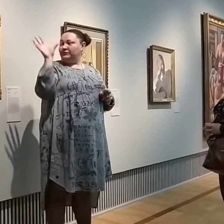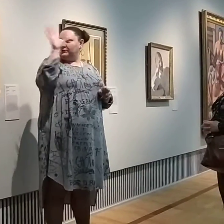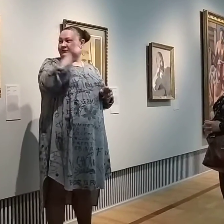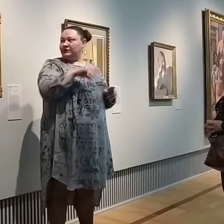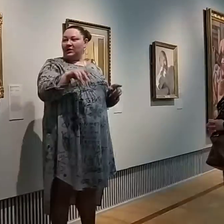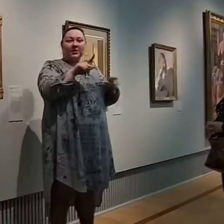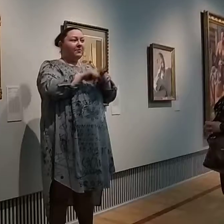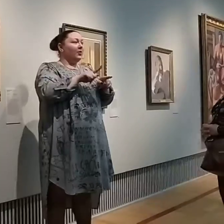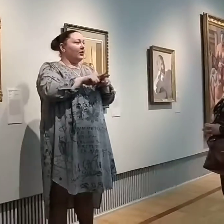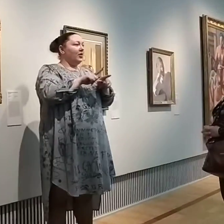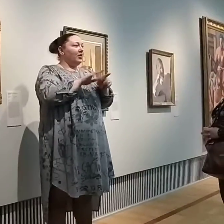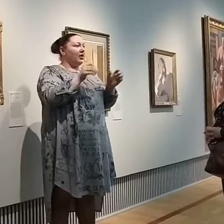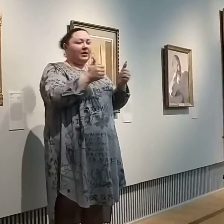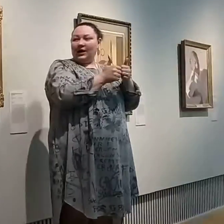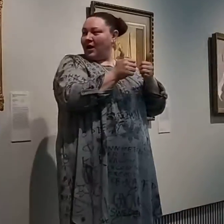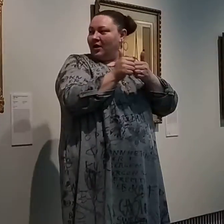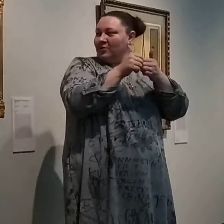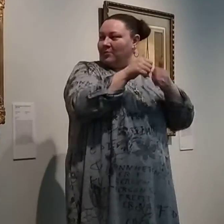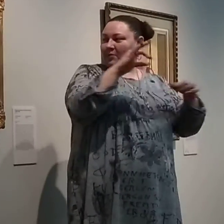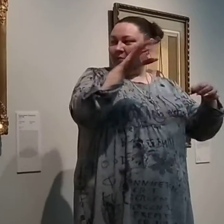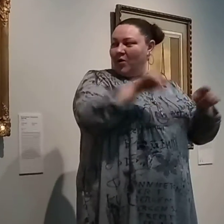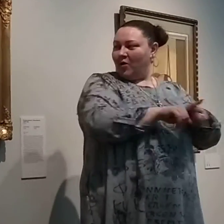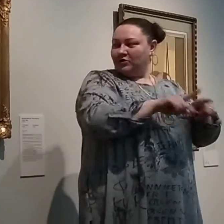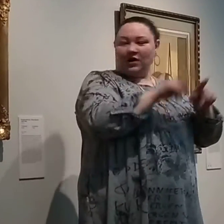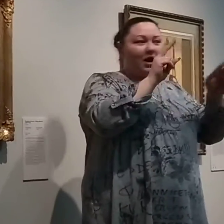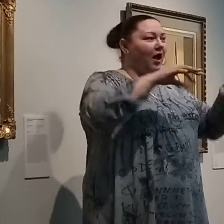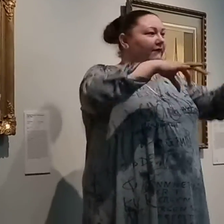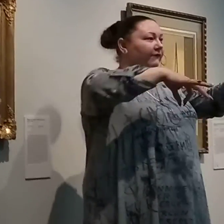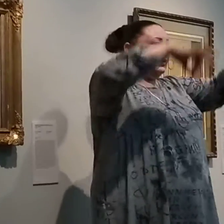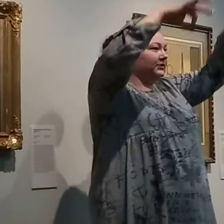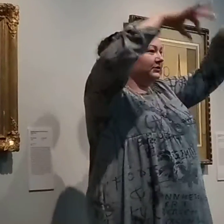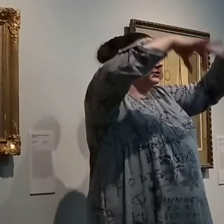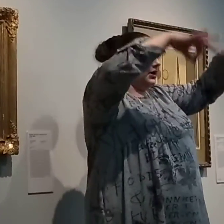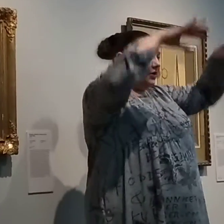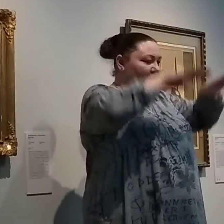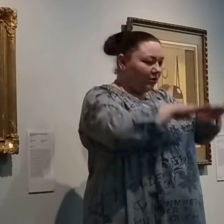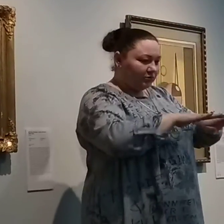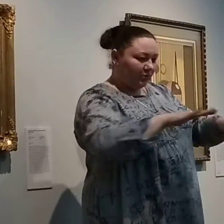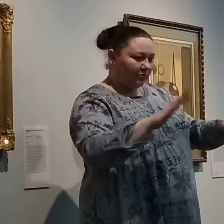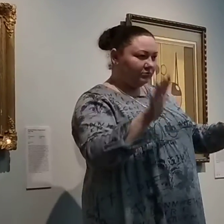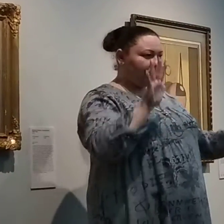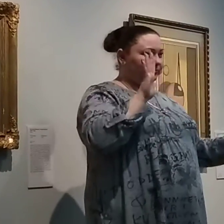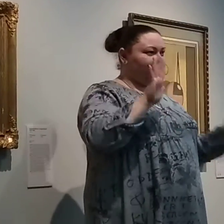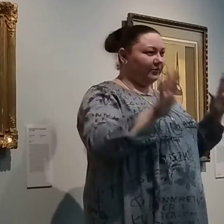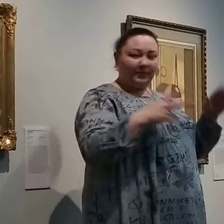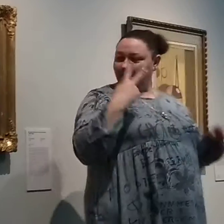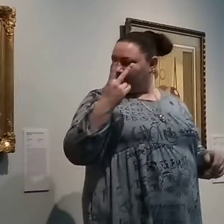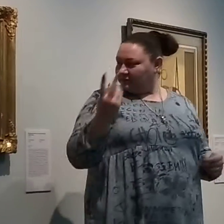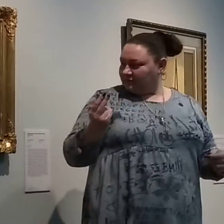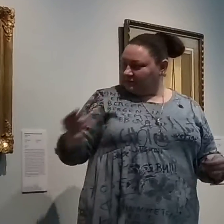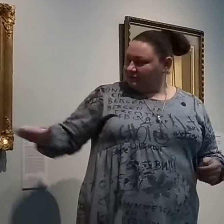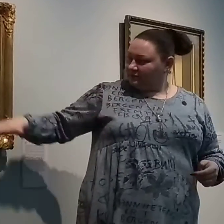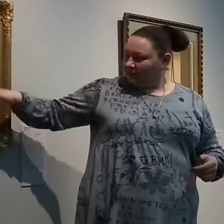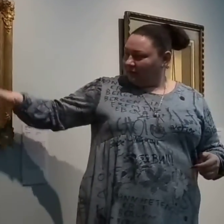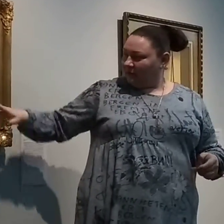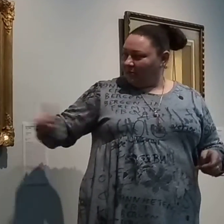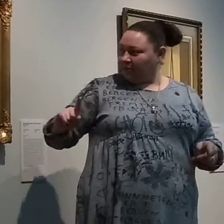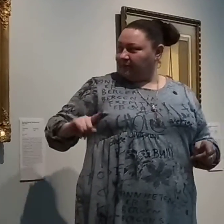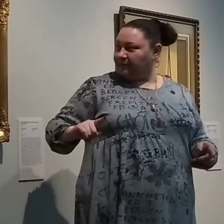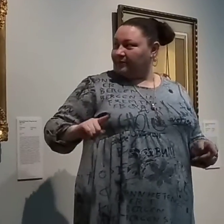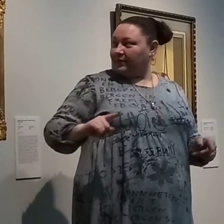будто опираются друг от друга, либо висят в пространстве. Но на самом деле это иллюзия, которая возникает благодаря тому,